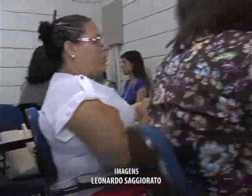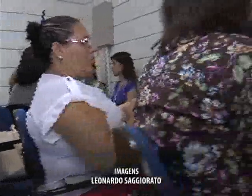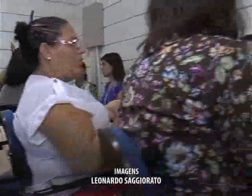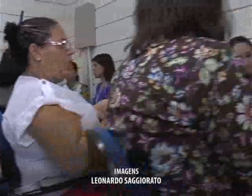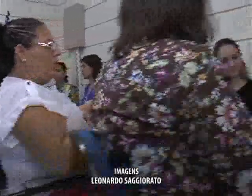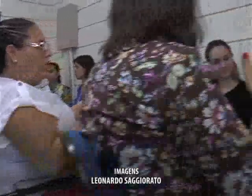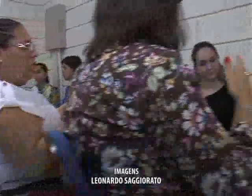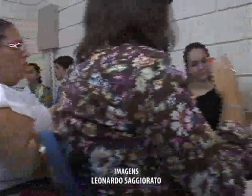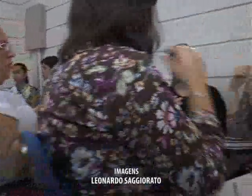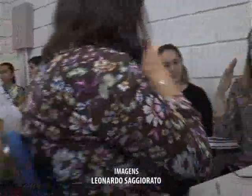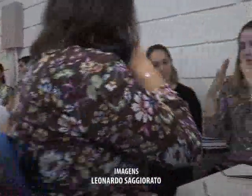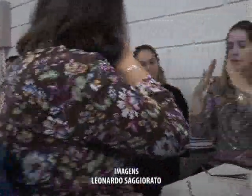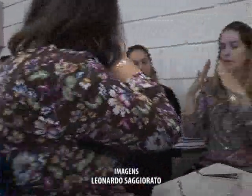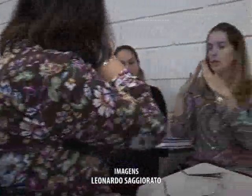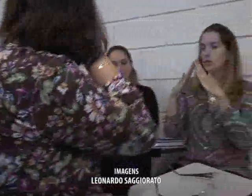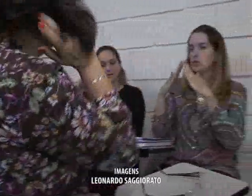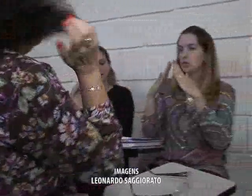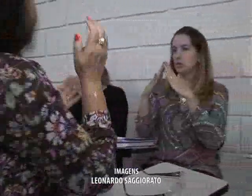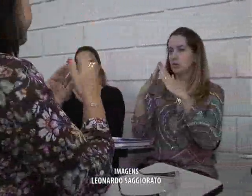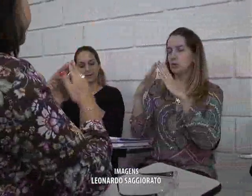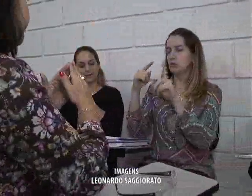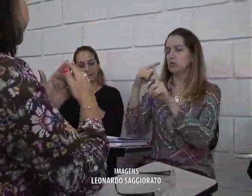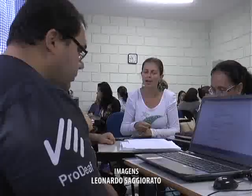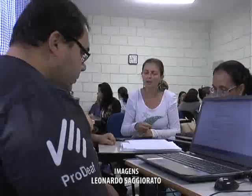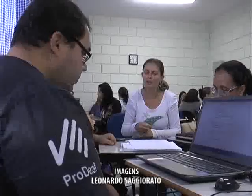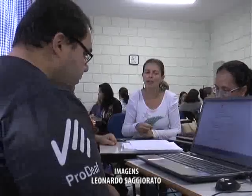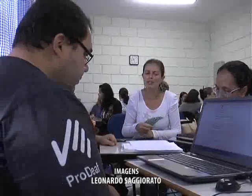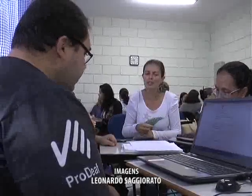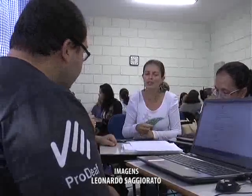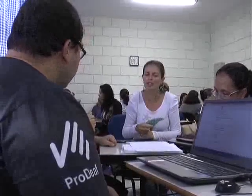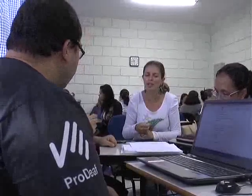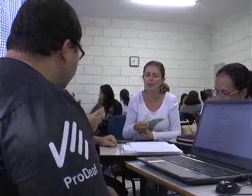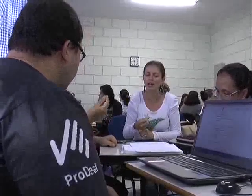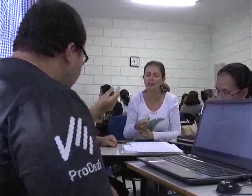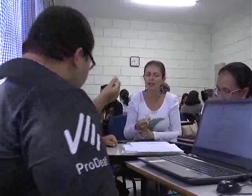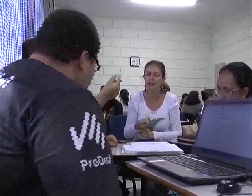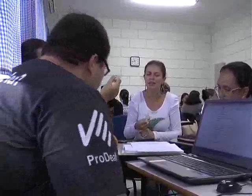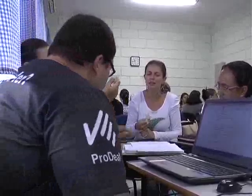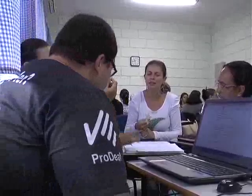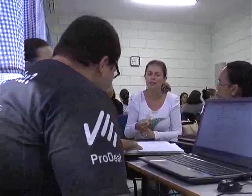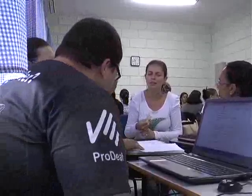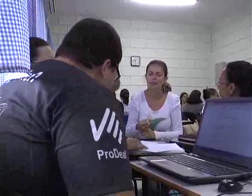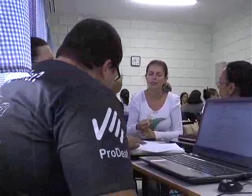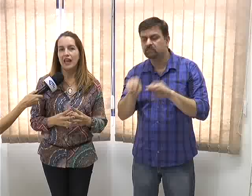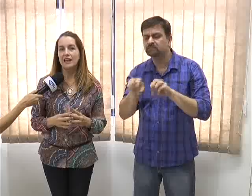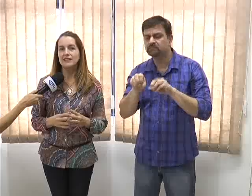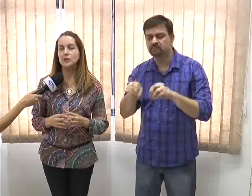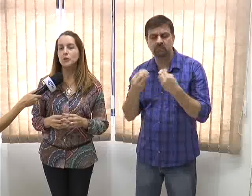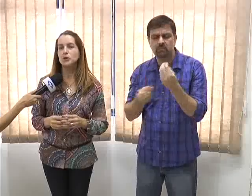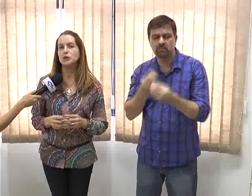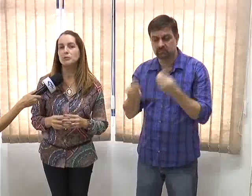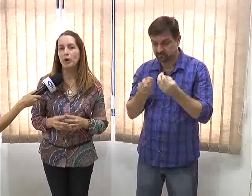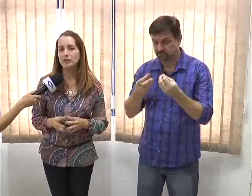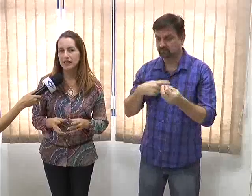são voltadas a alunos que possuem deficiência auditiva e profissionais da área. Esse curso de pós